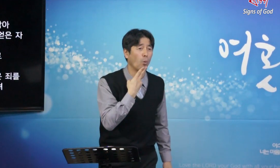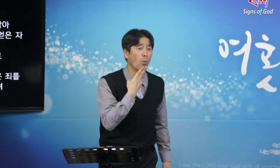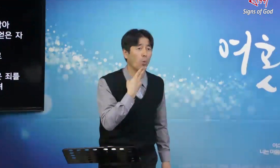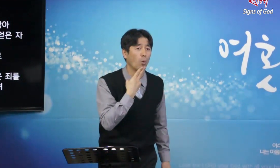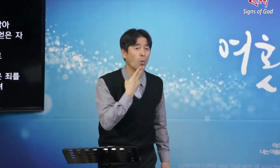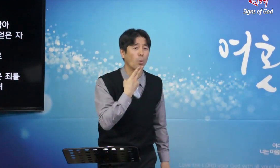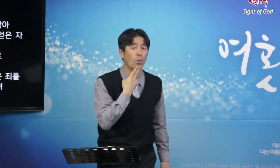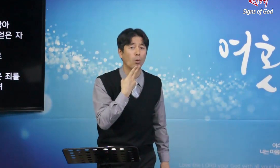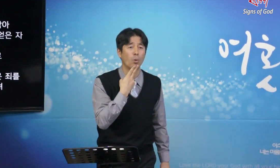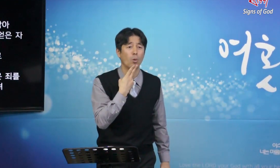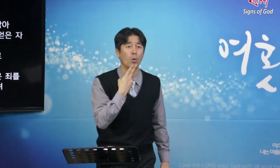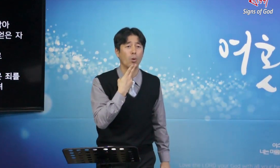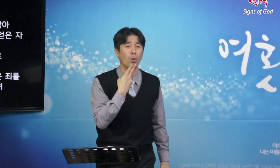의는 하나도 없다.